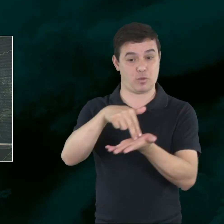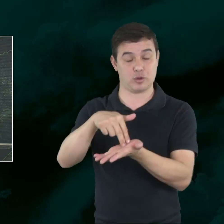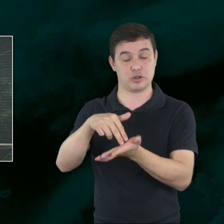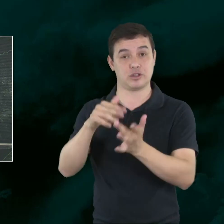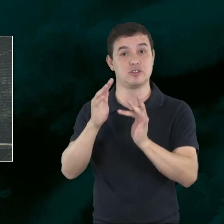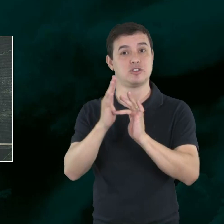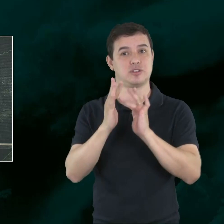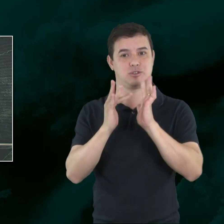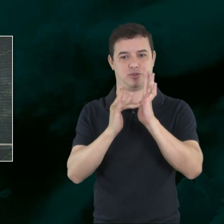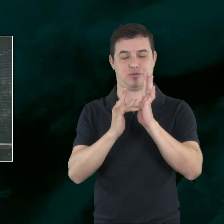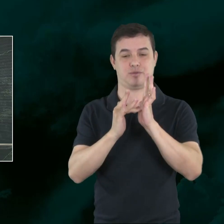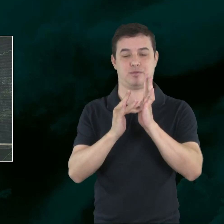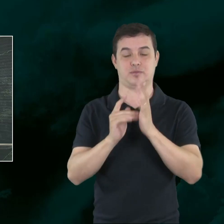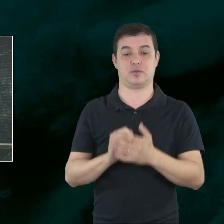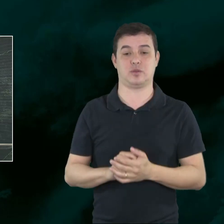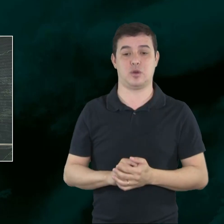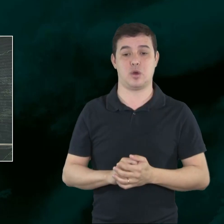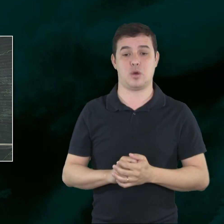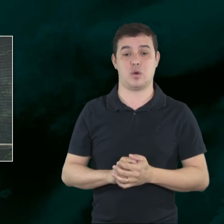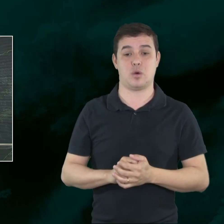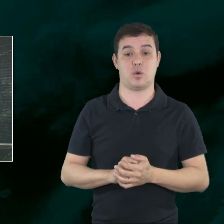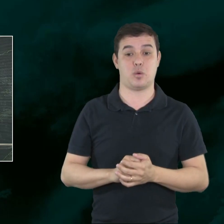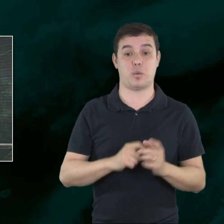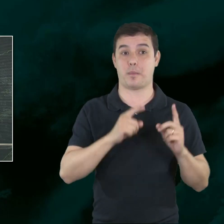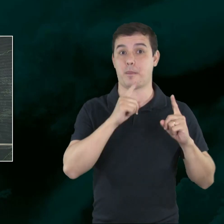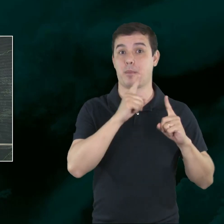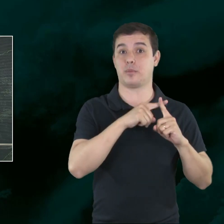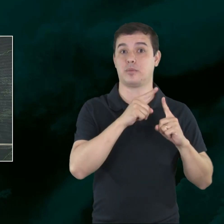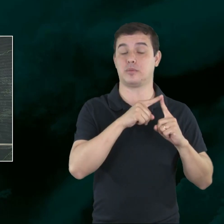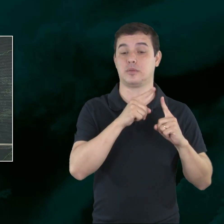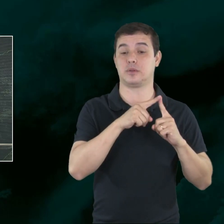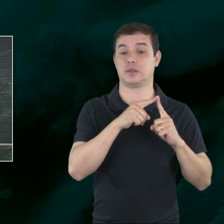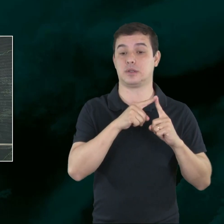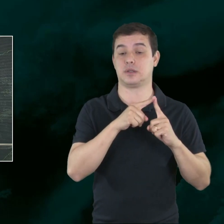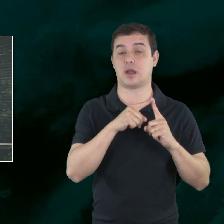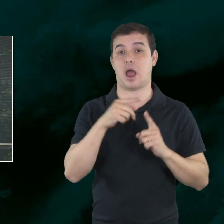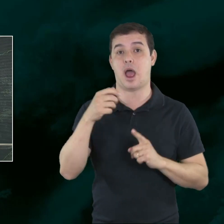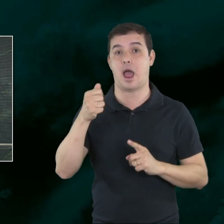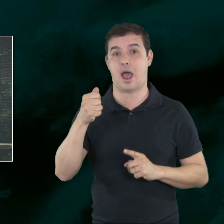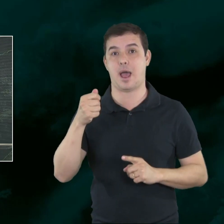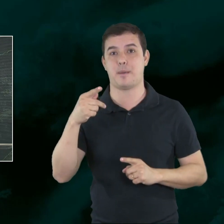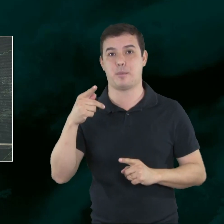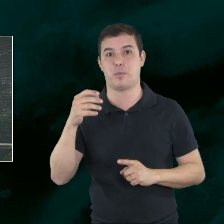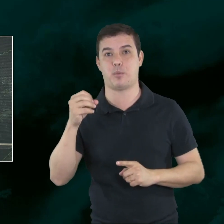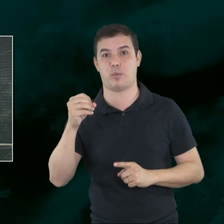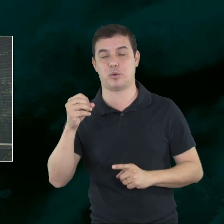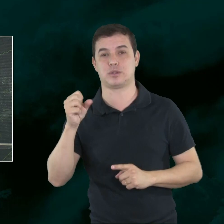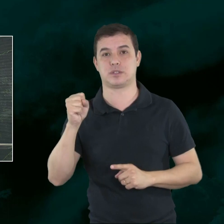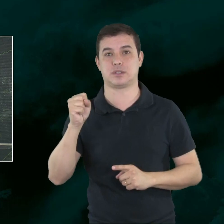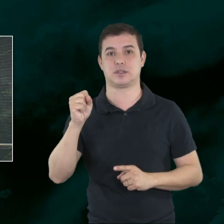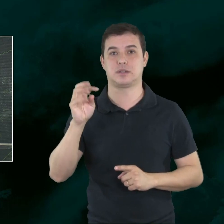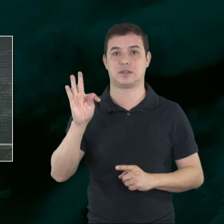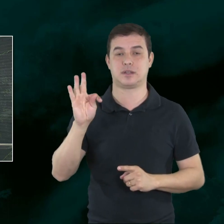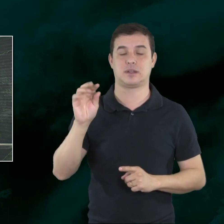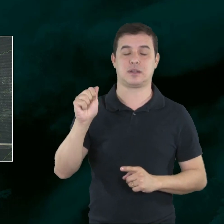Um desses grandes sinais é a apostasia. Segundo essa